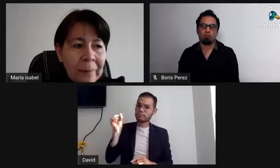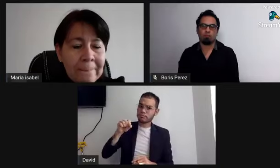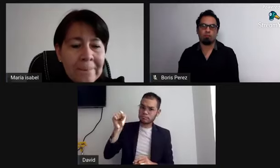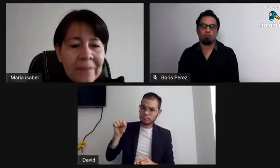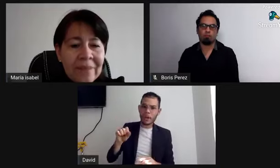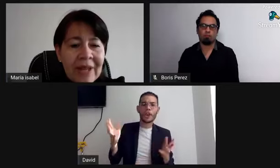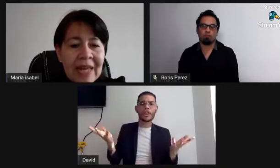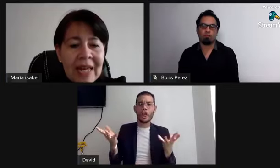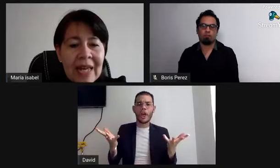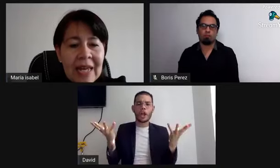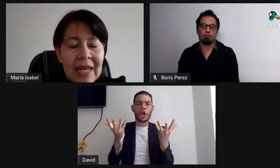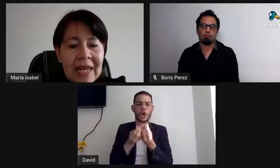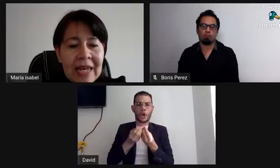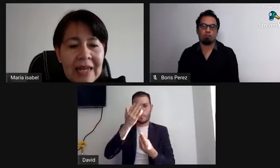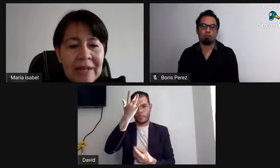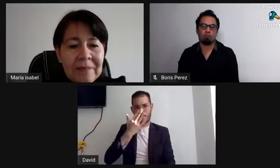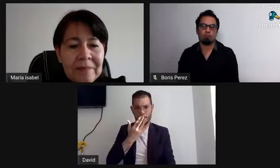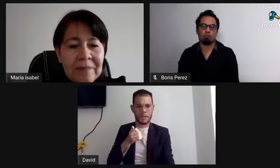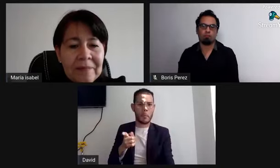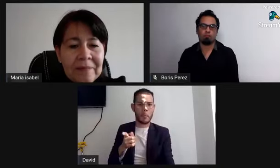Facebook.